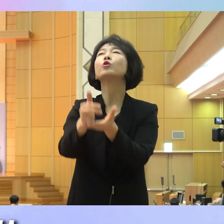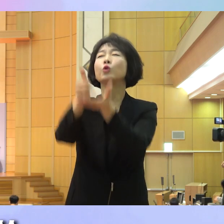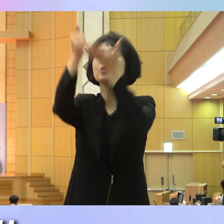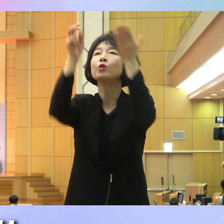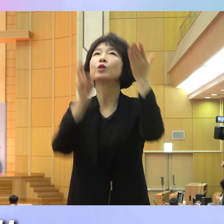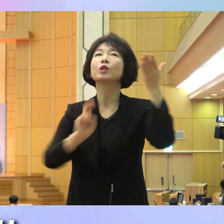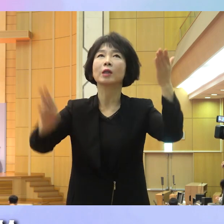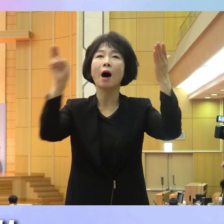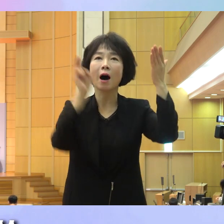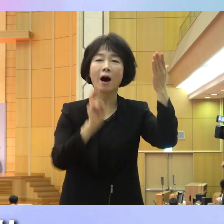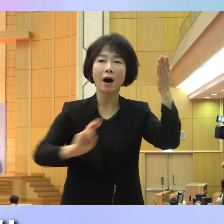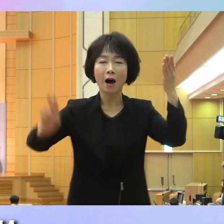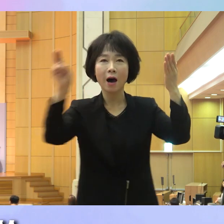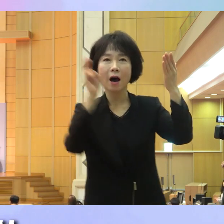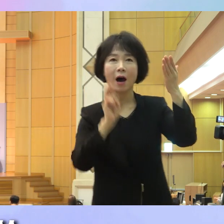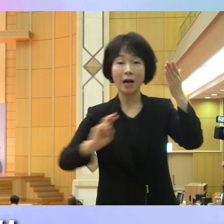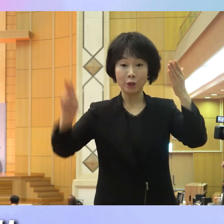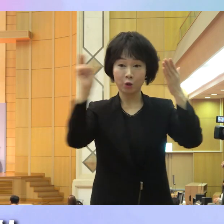날마다 주를